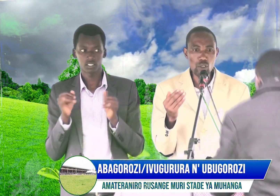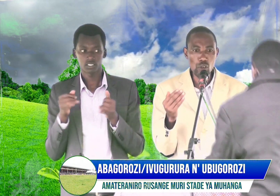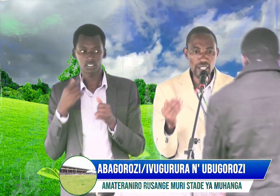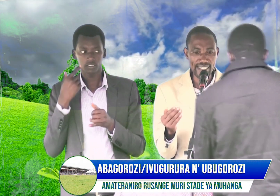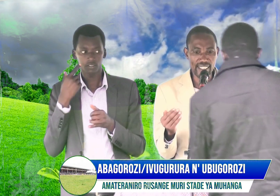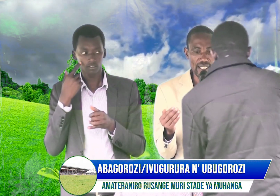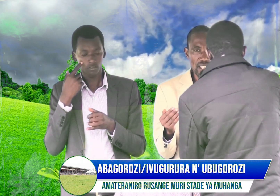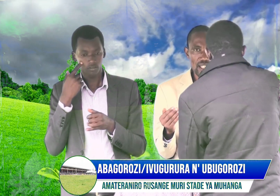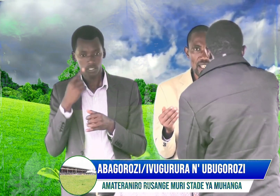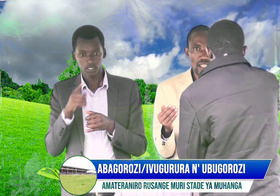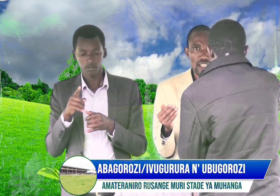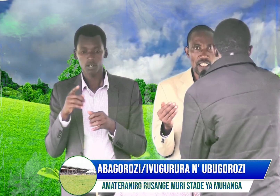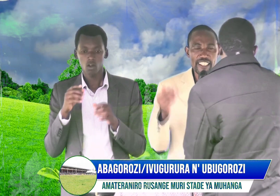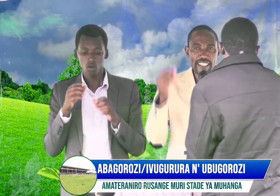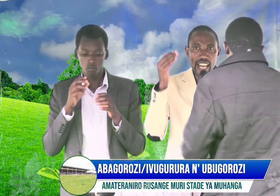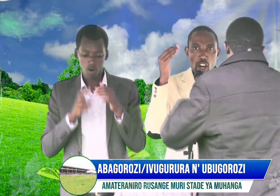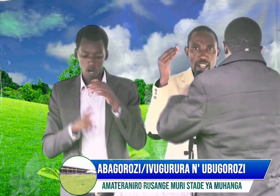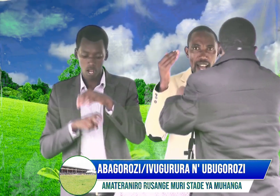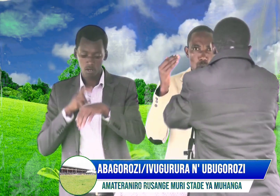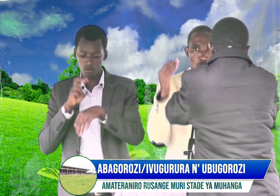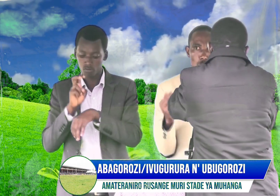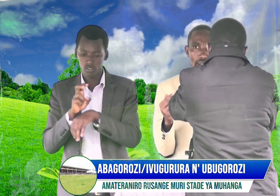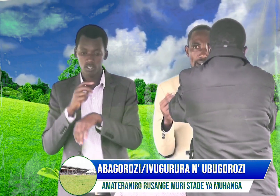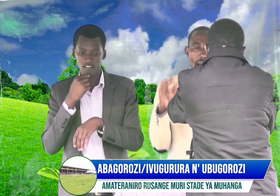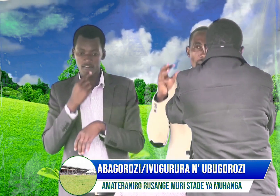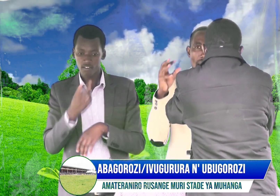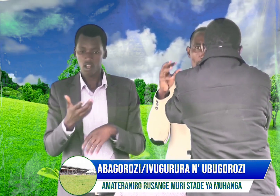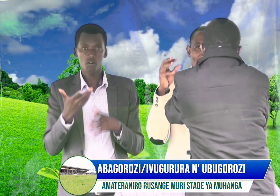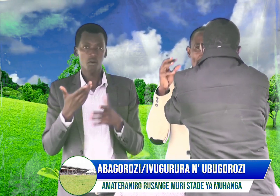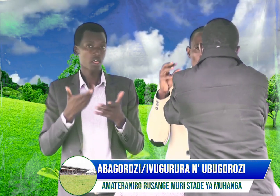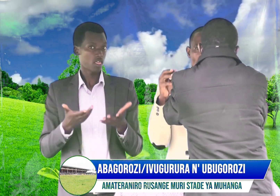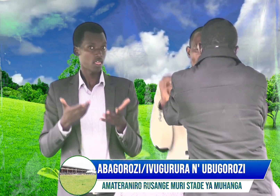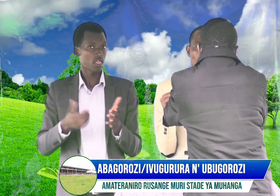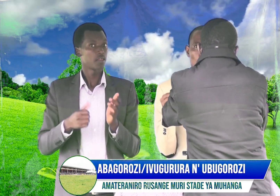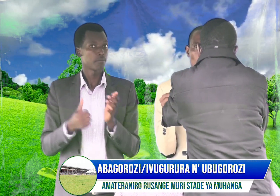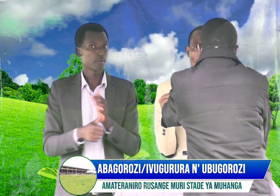umuhanuzi ari kuvuga ati ishyano riraguye nawe